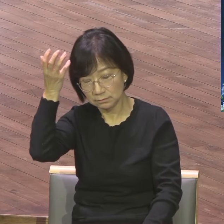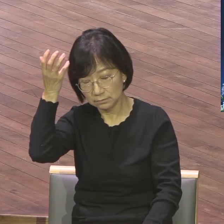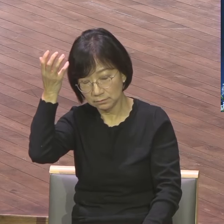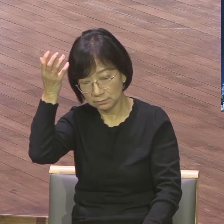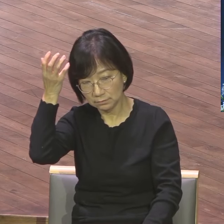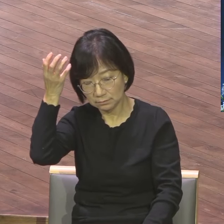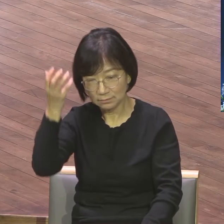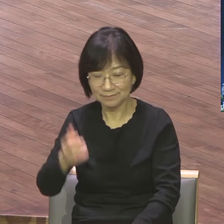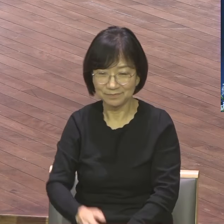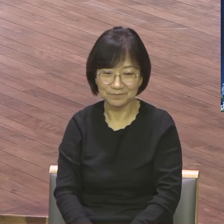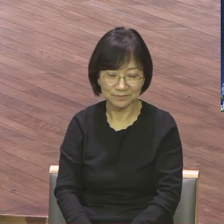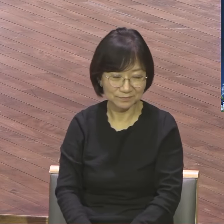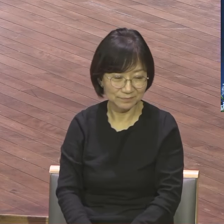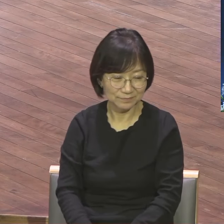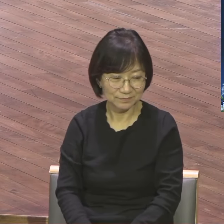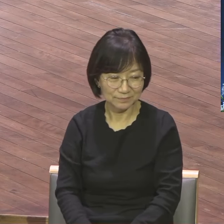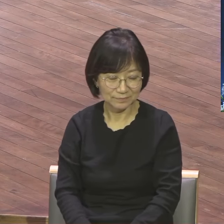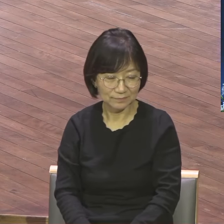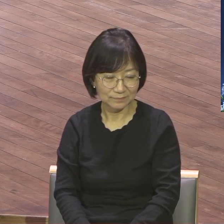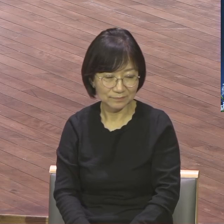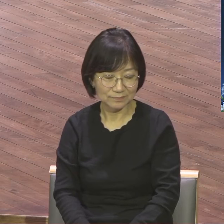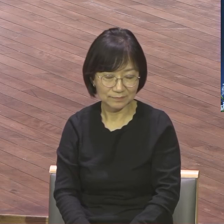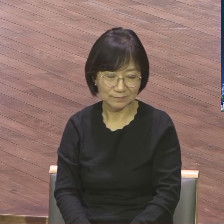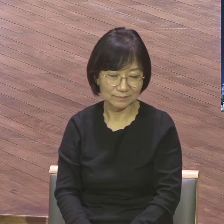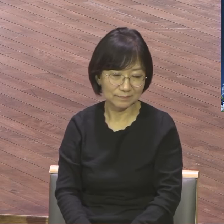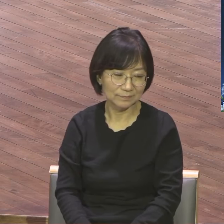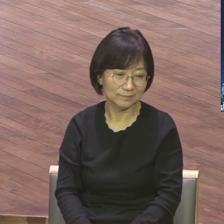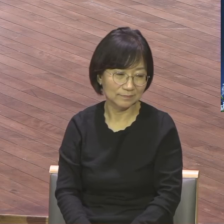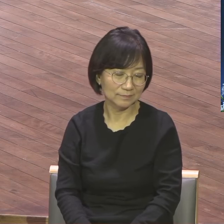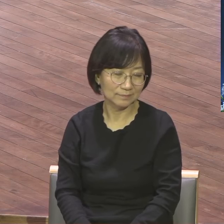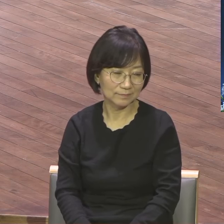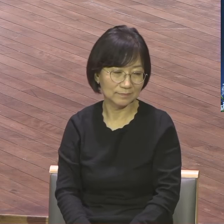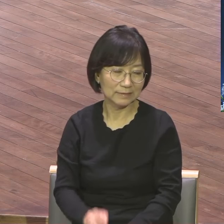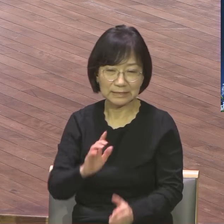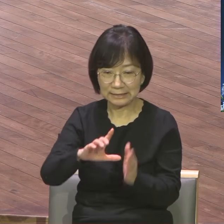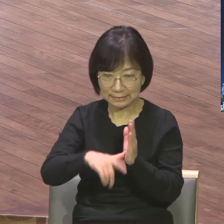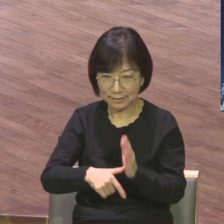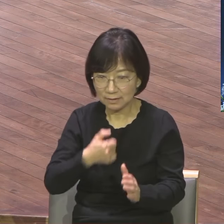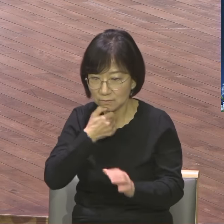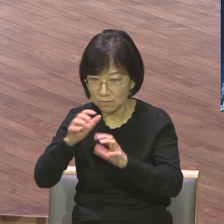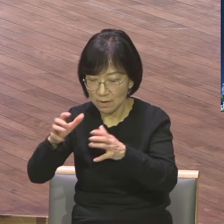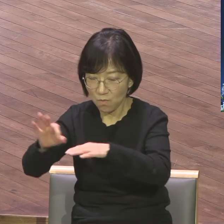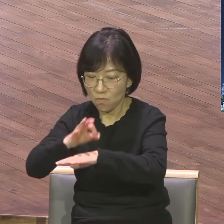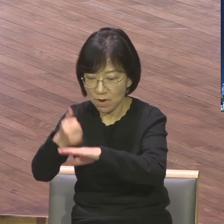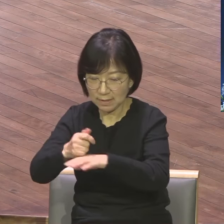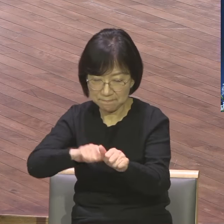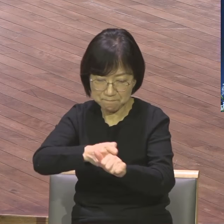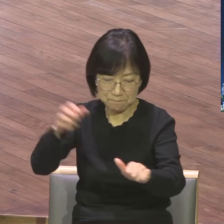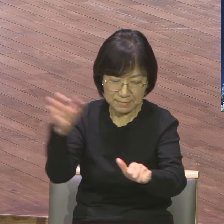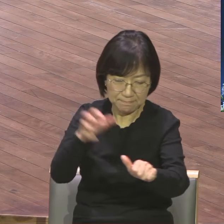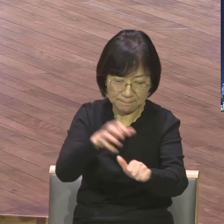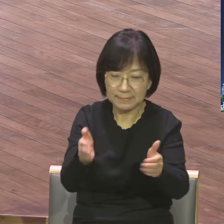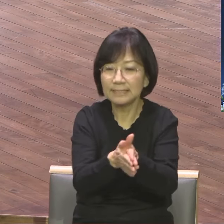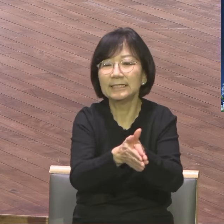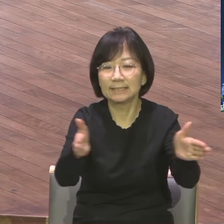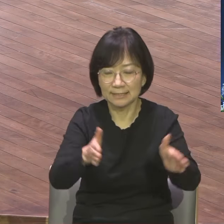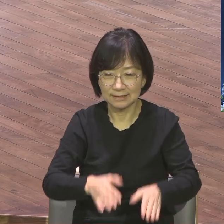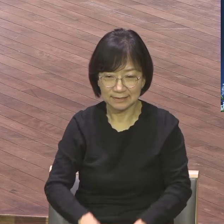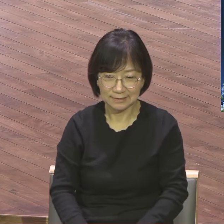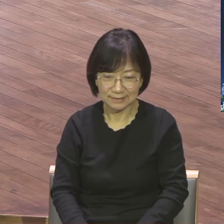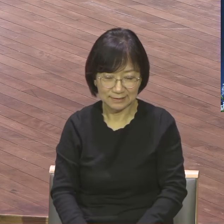시점에 헤롯 대왕의 손자 아그리파 1세에 의해 핍박이 본격적으로 시작이 됩니다. 본문에